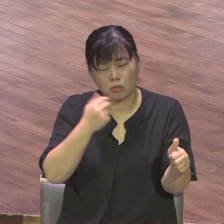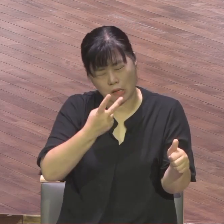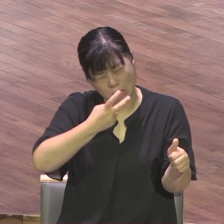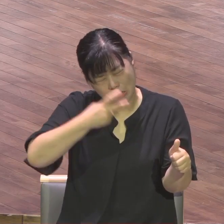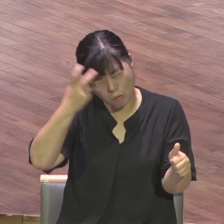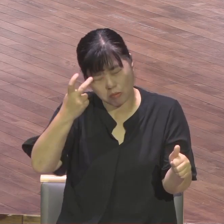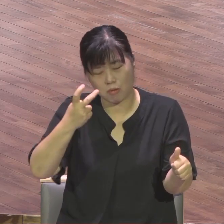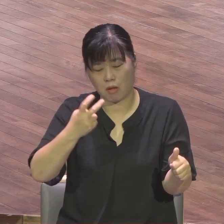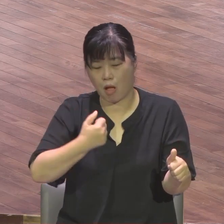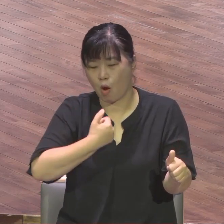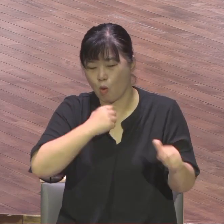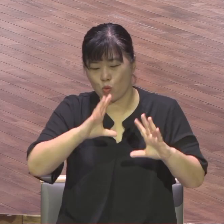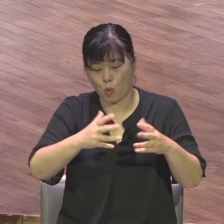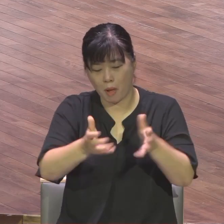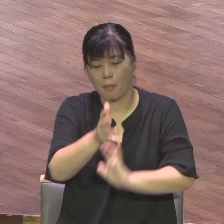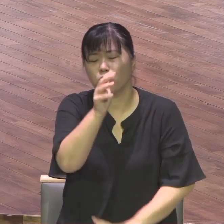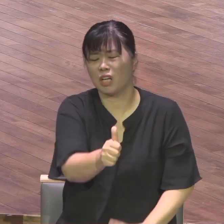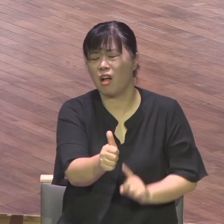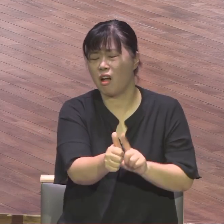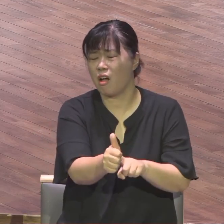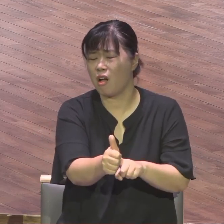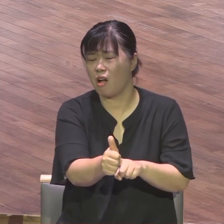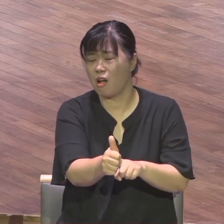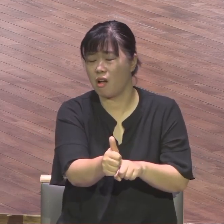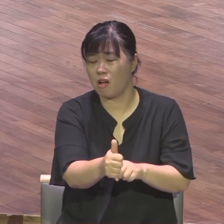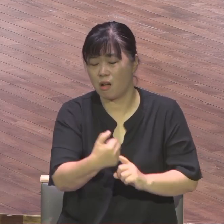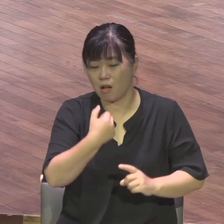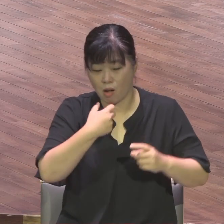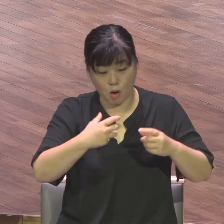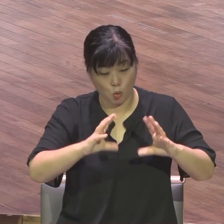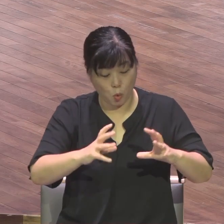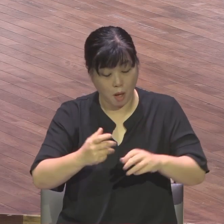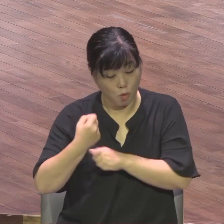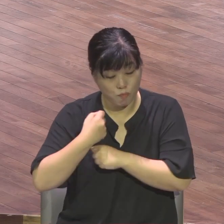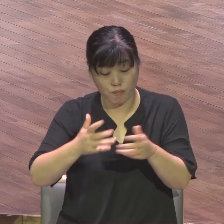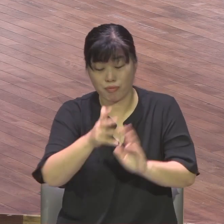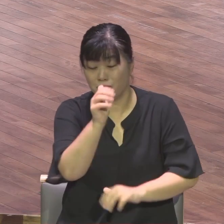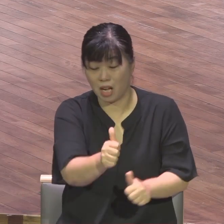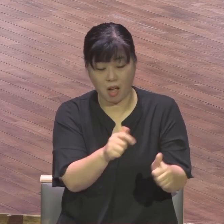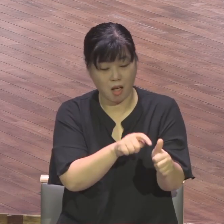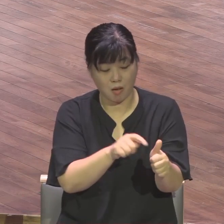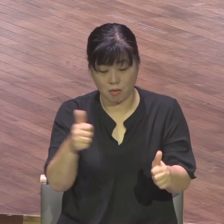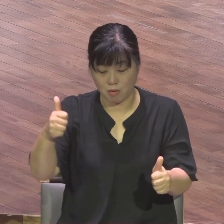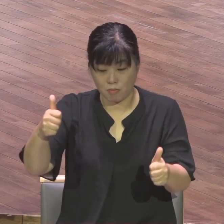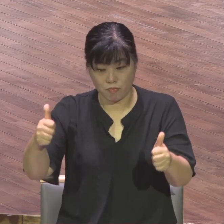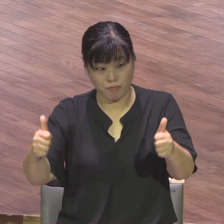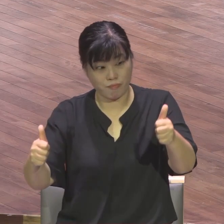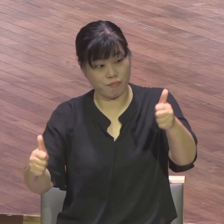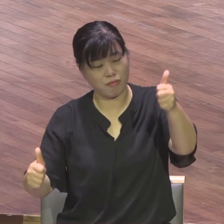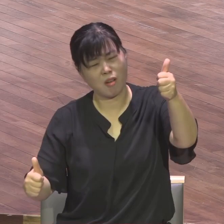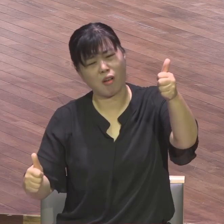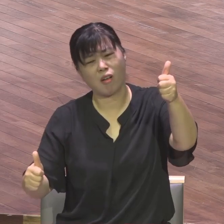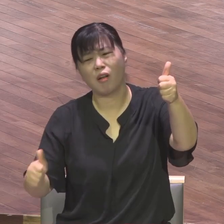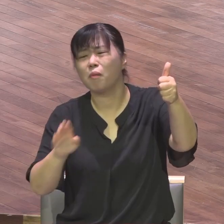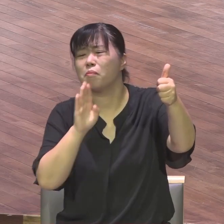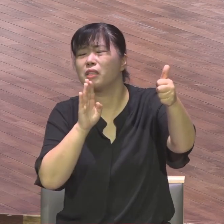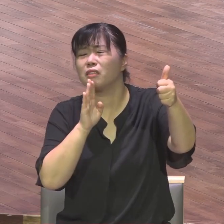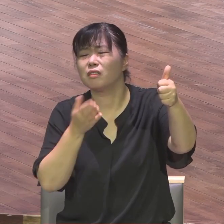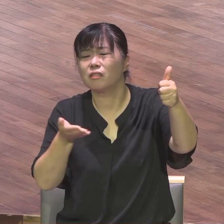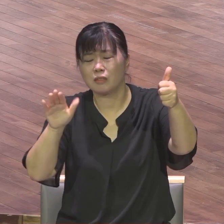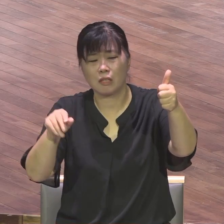모습이 고넬료 있었습니다. 그것은요 바로 고넬료가 그 친척과 뭐 엎드려 절할 정도가 아니고 그